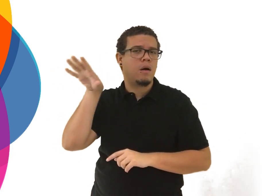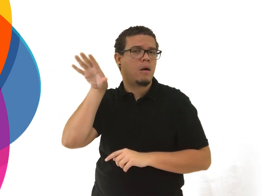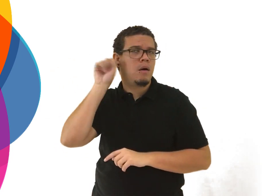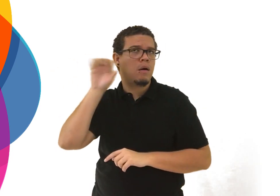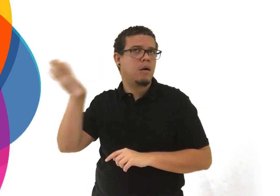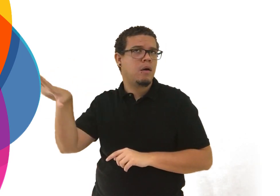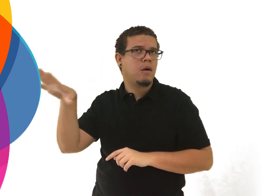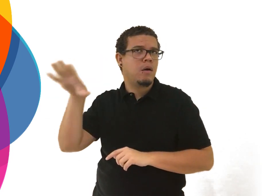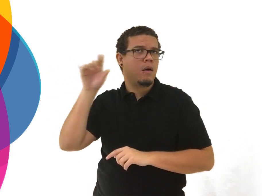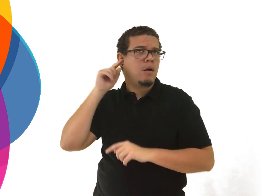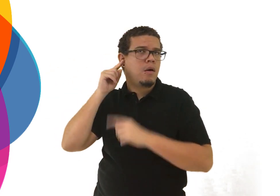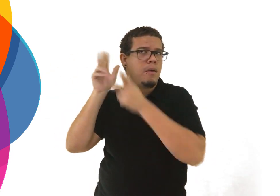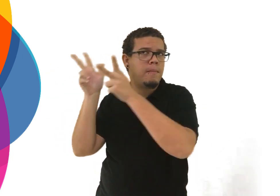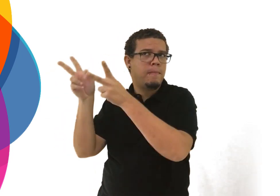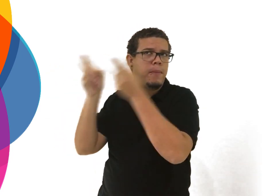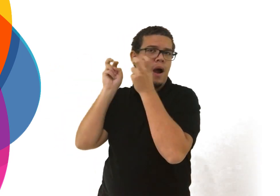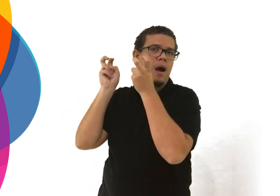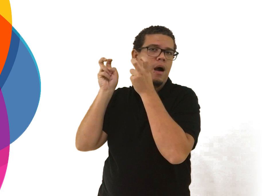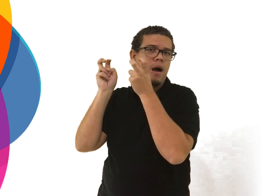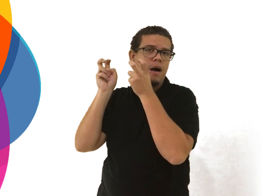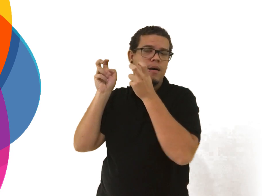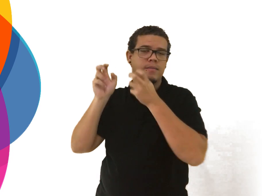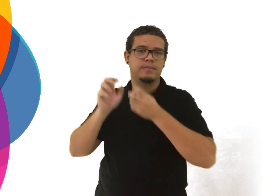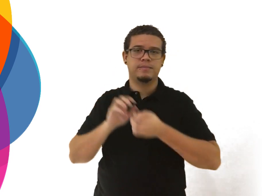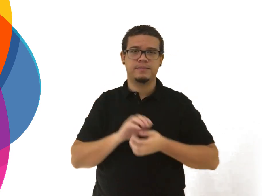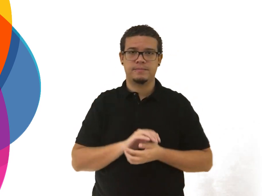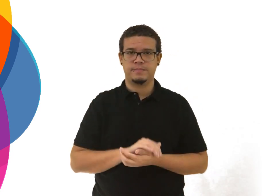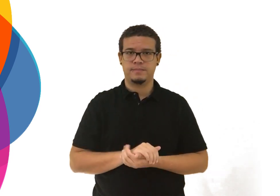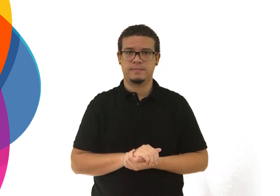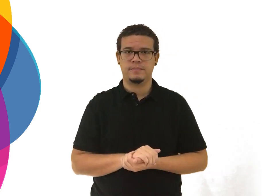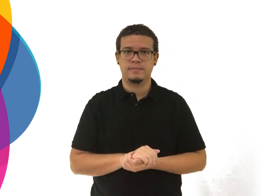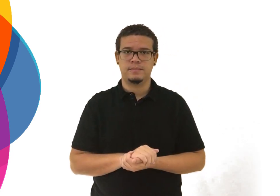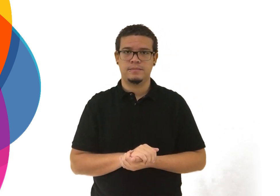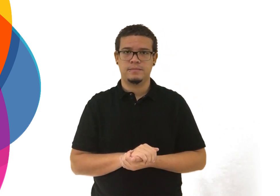letra C, a recepção sonora da letra C.